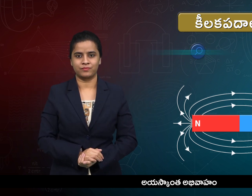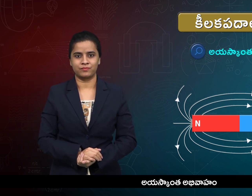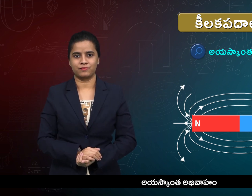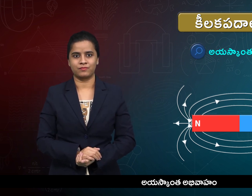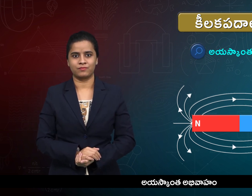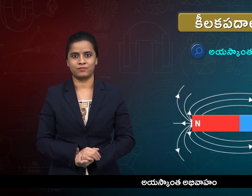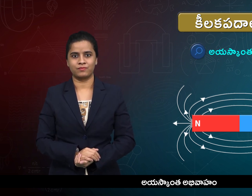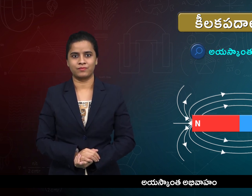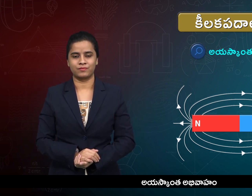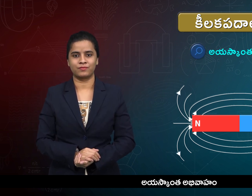అయస్కాంత అభివాహం,